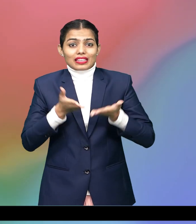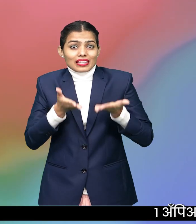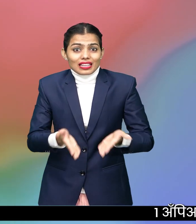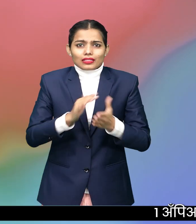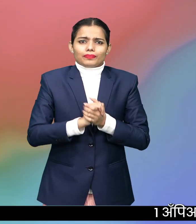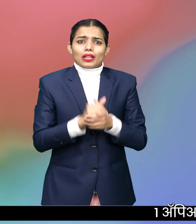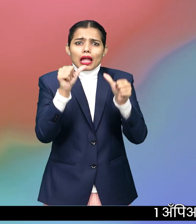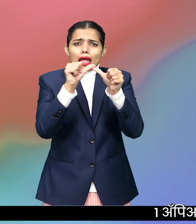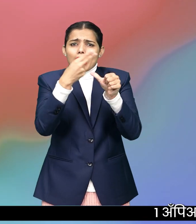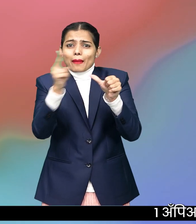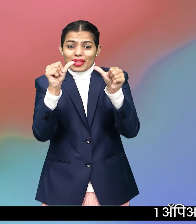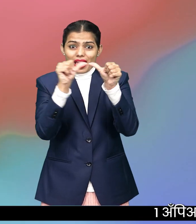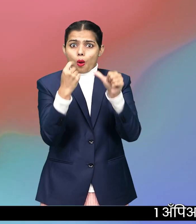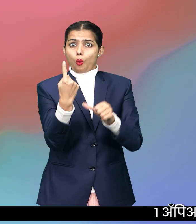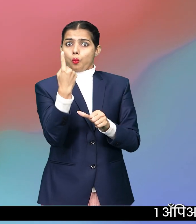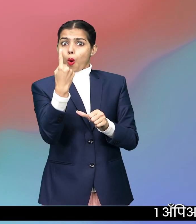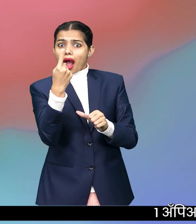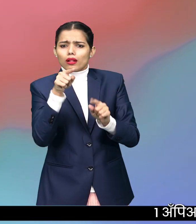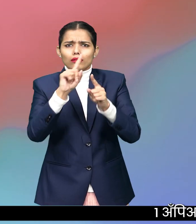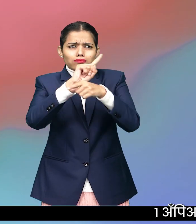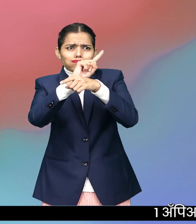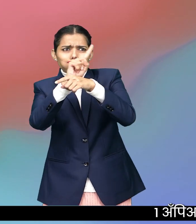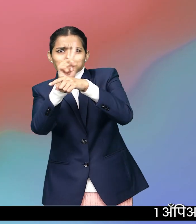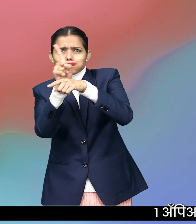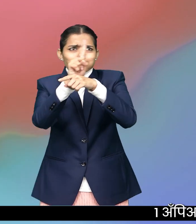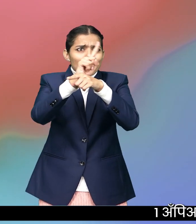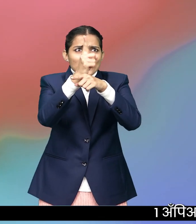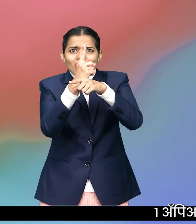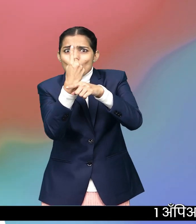म्हणून 1 एम्पियर बरोबर 1 कुलॉम्ब 1 सेकंद.